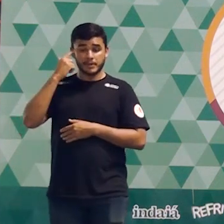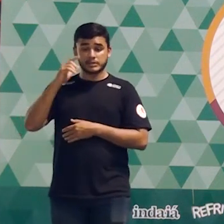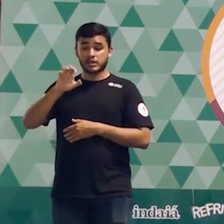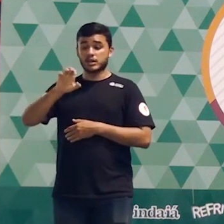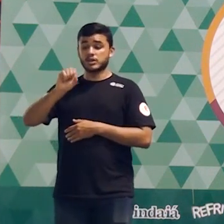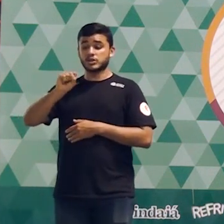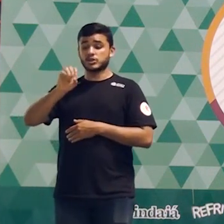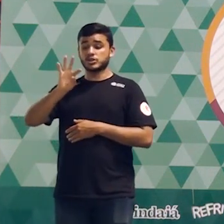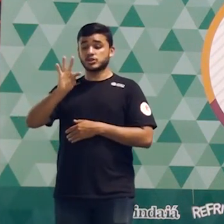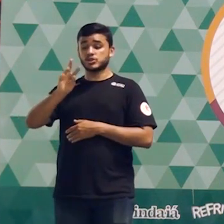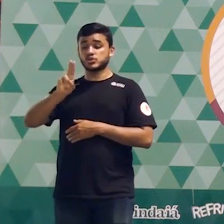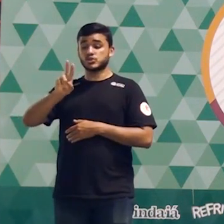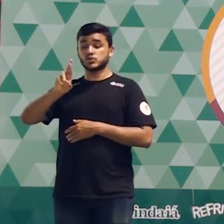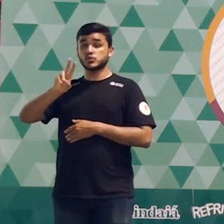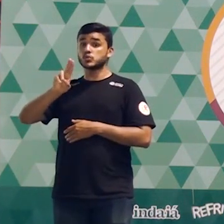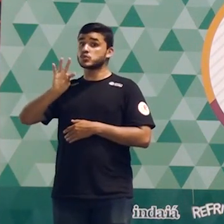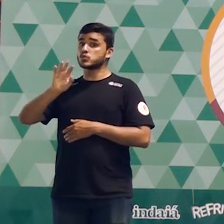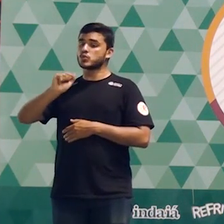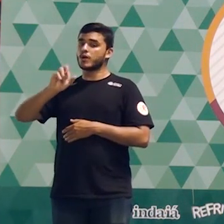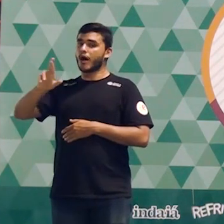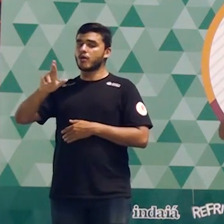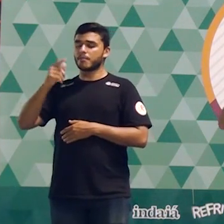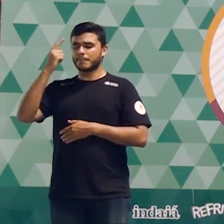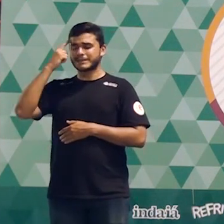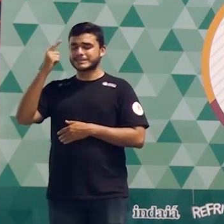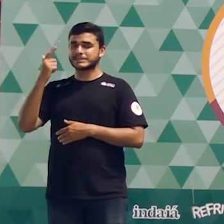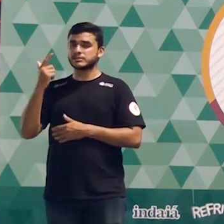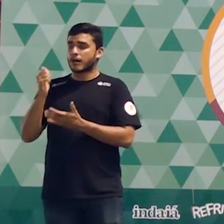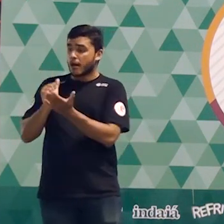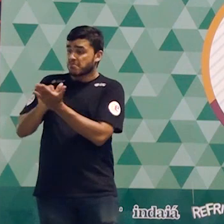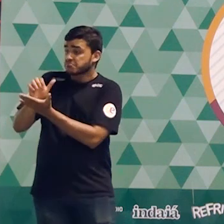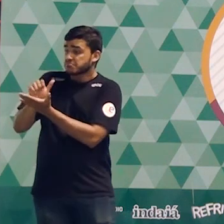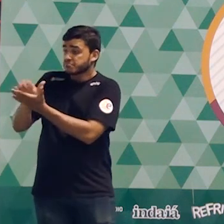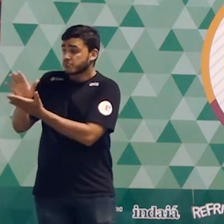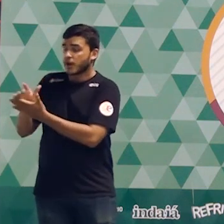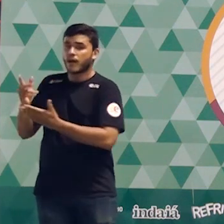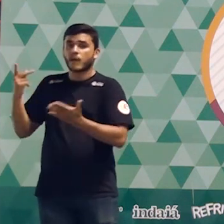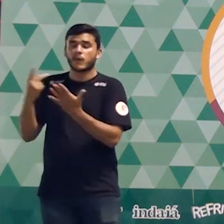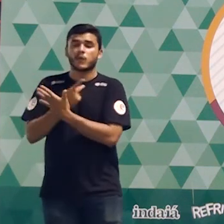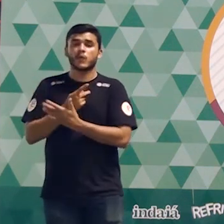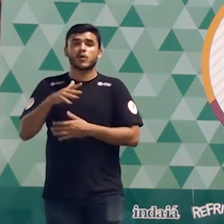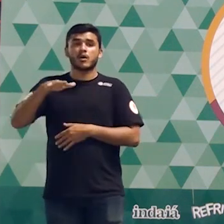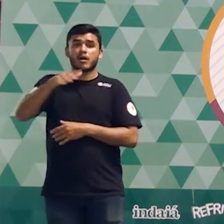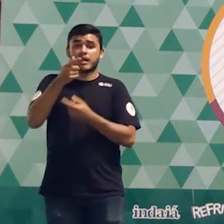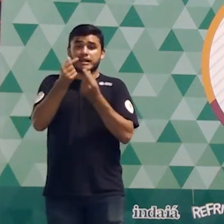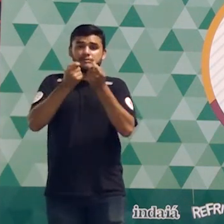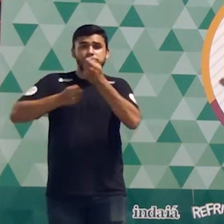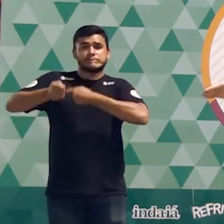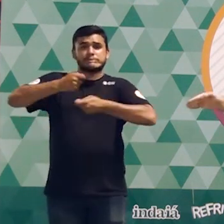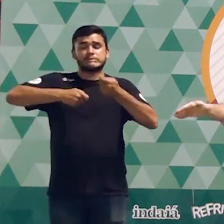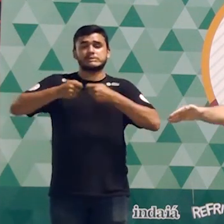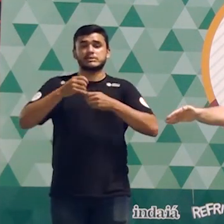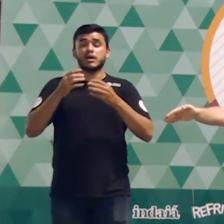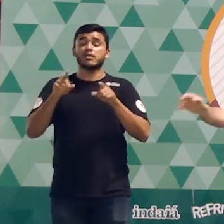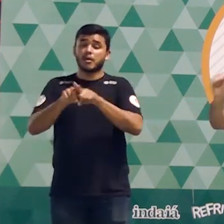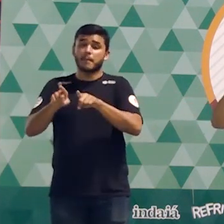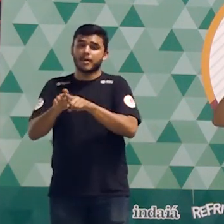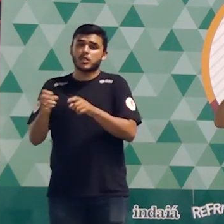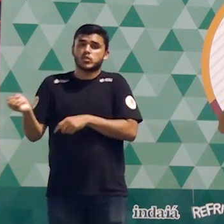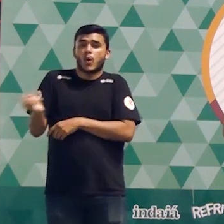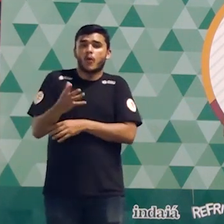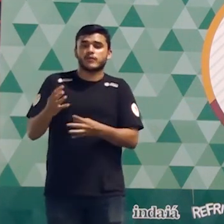estrutural. Esse é muito ruim. O desemprego estrutural, ele resulta de mudanças na estrutura da economia e geralmente na